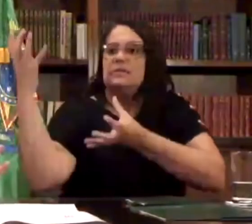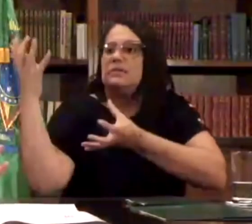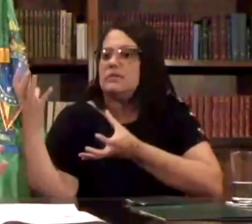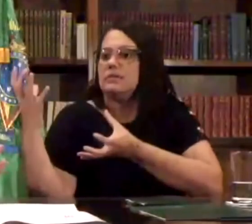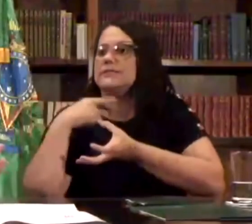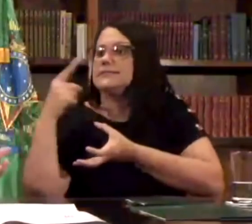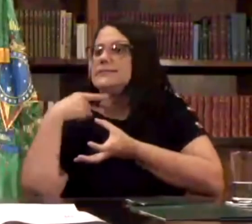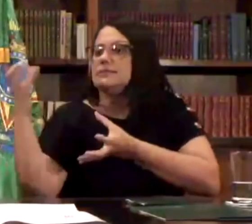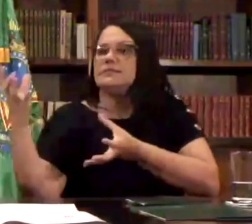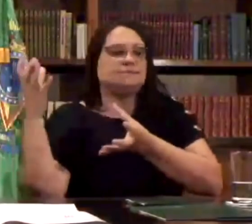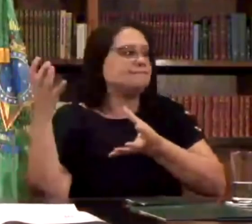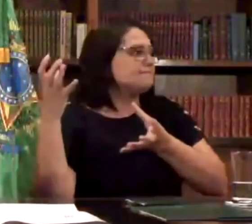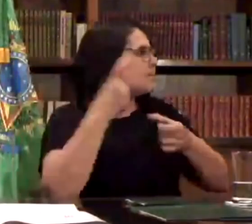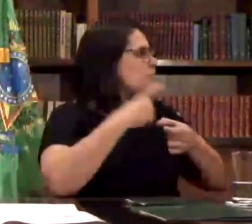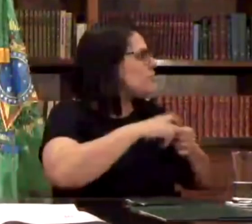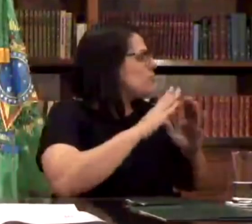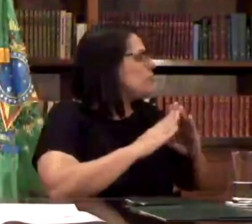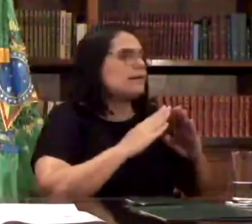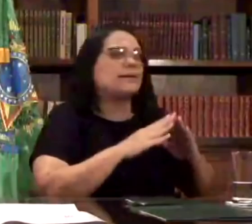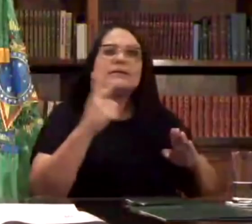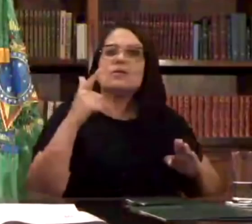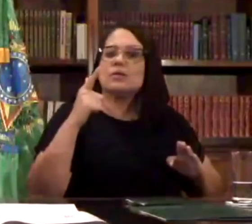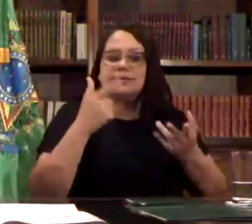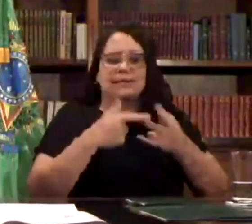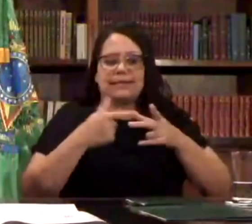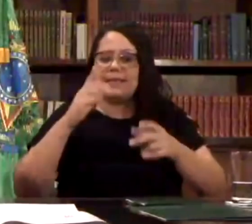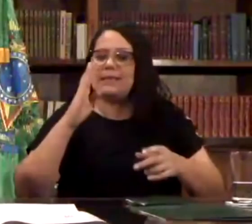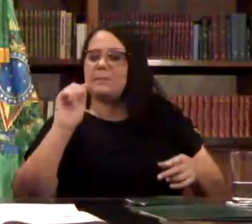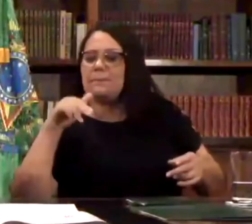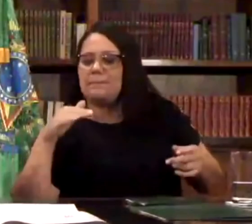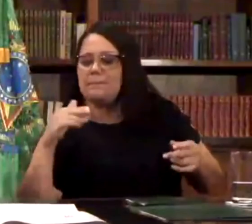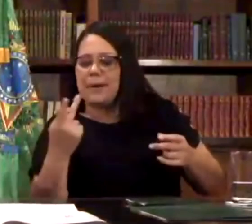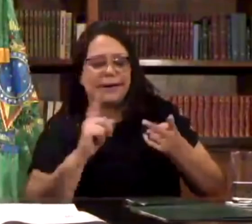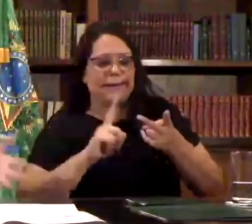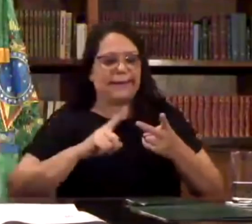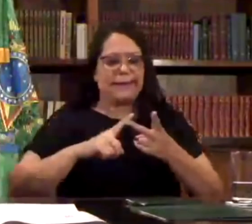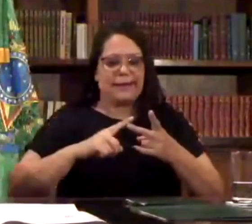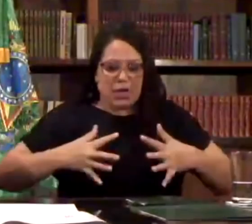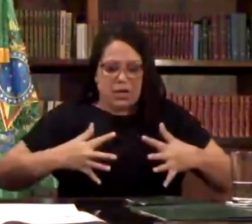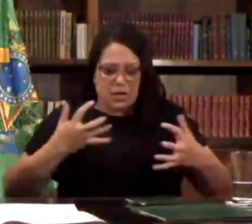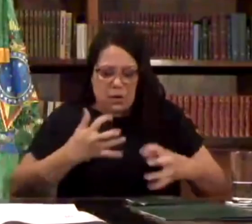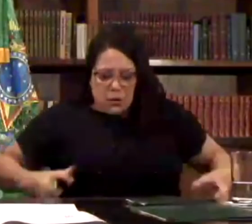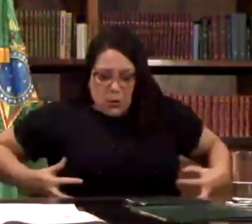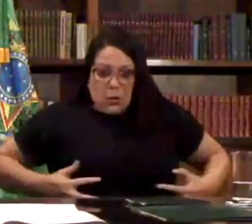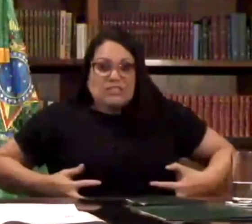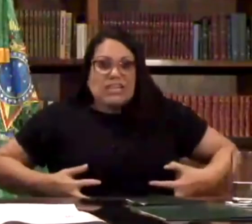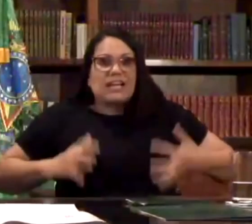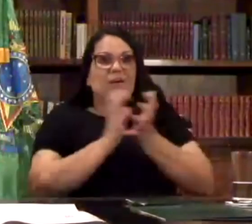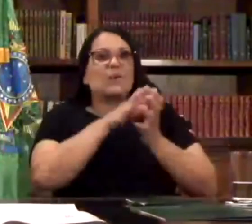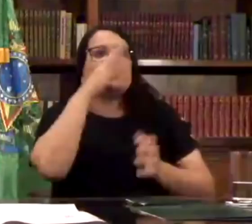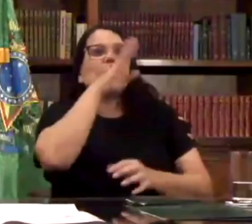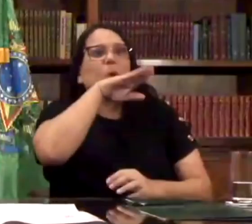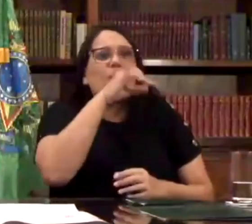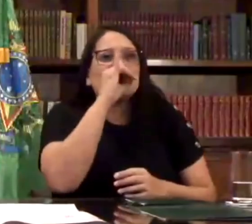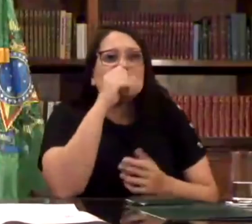para casa... sem uma banha, sem uma costela de porco, sei lá o que for, para levar para a tua família. Esse cara